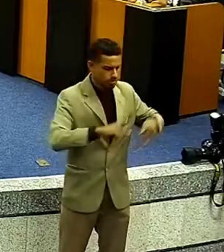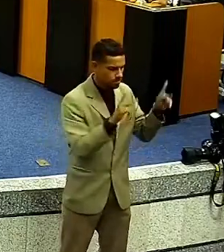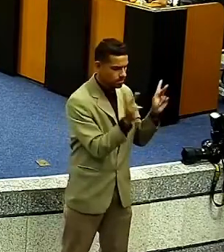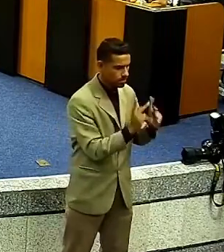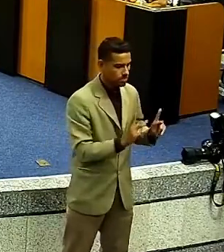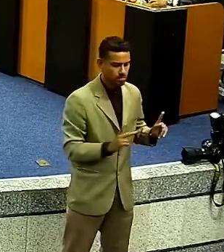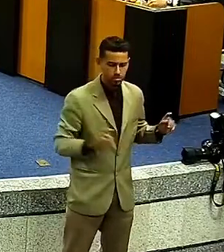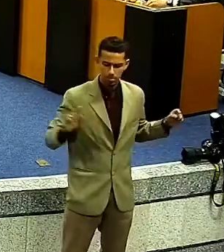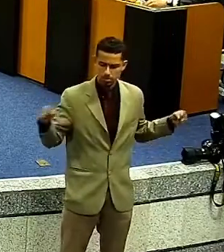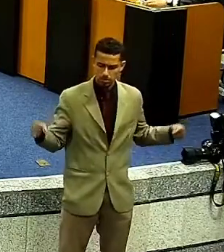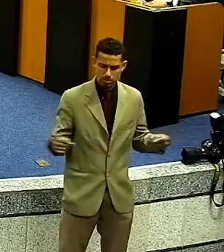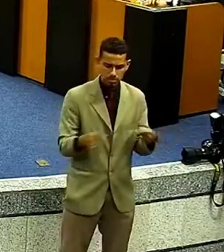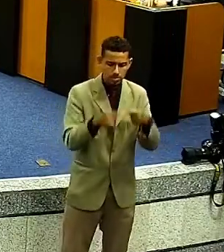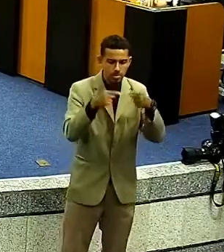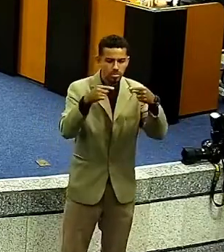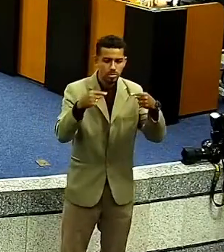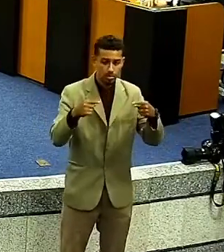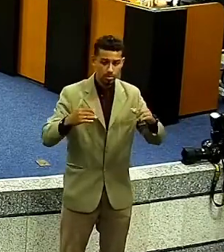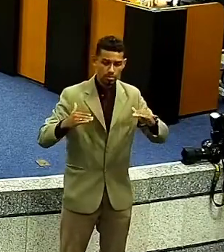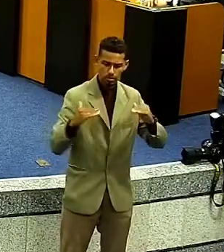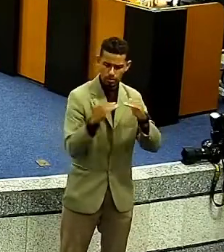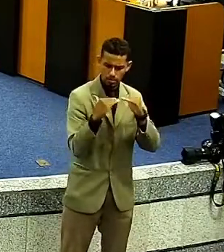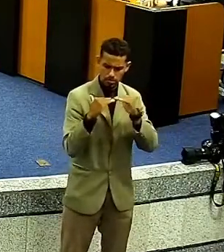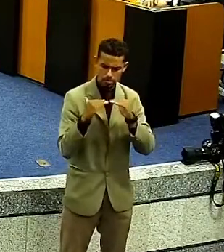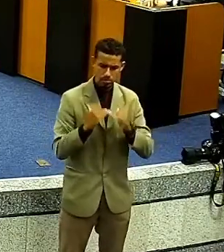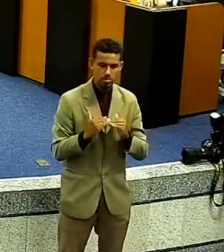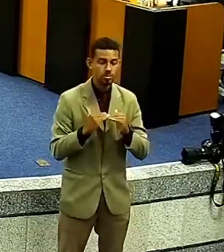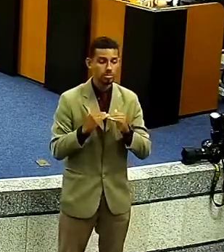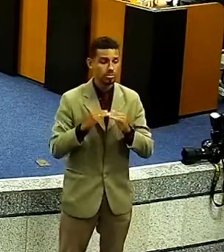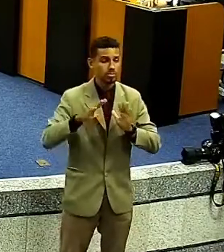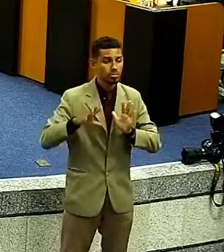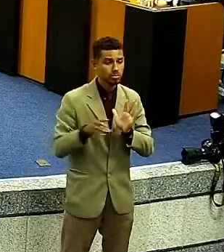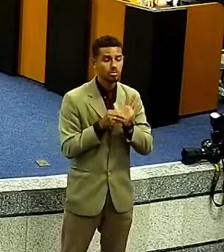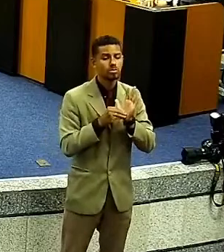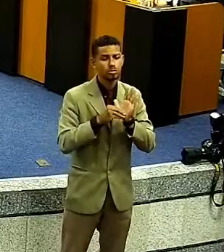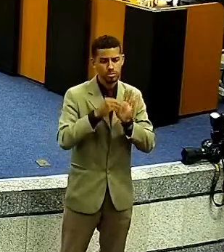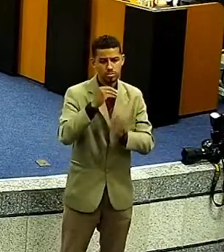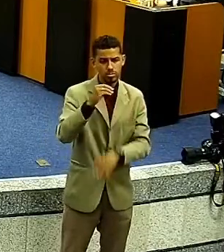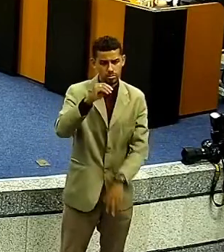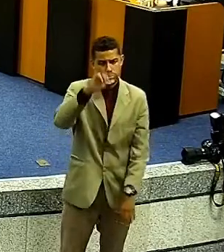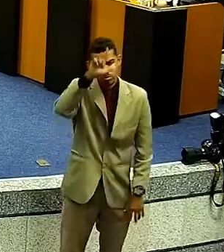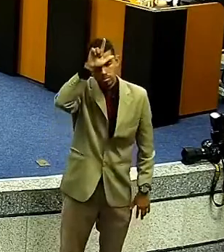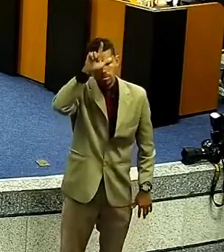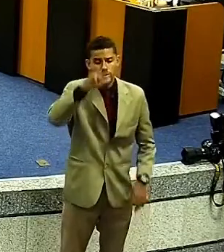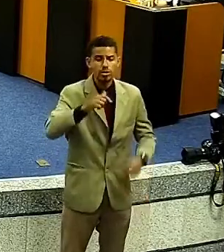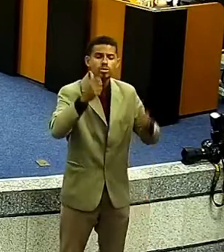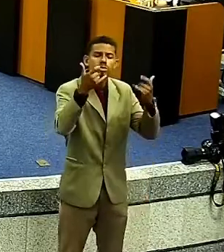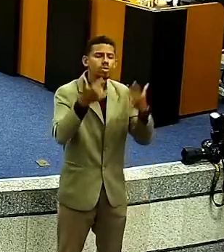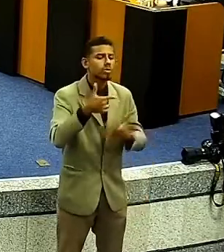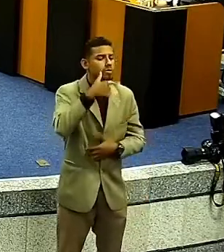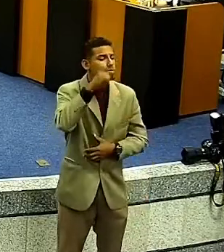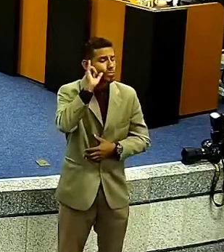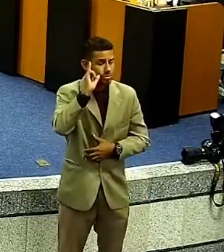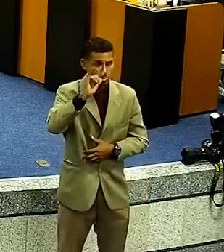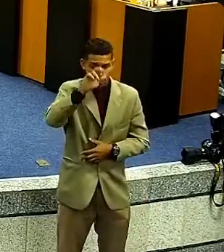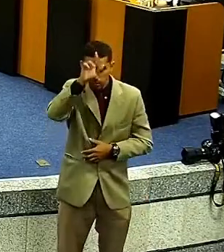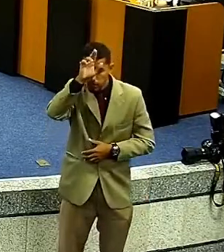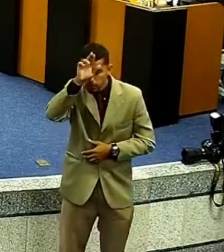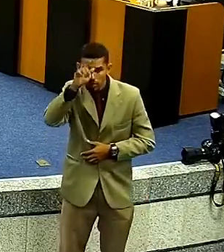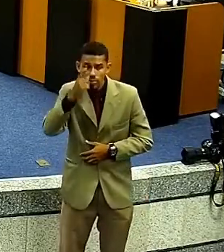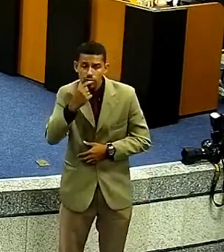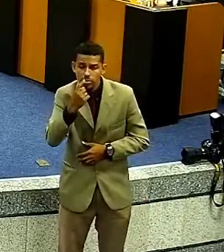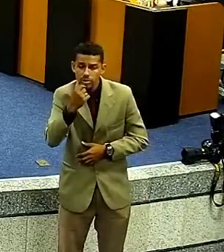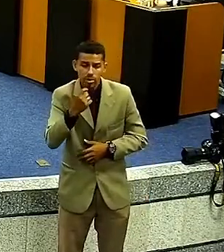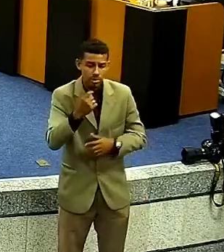se espera de uma liderança E ontem eu contei a história das formigas vermelhas e pretas que a